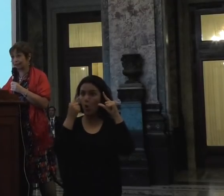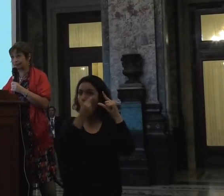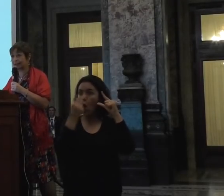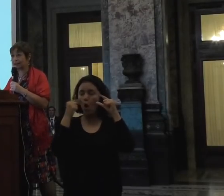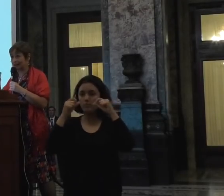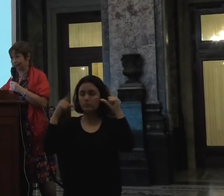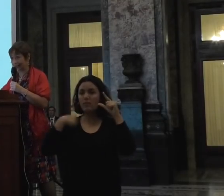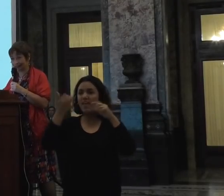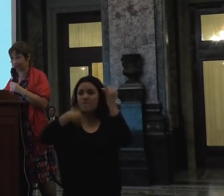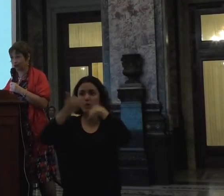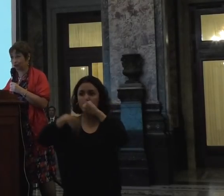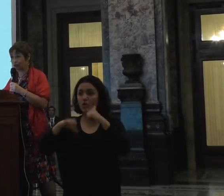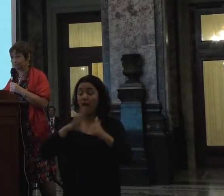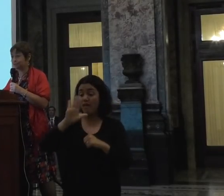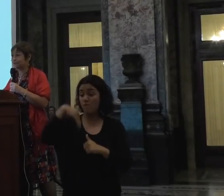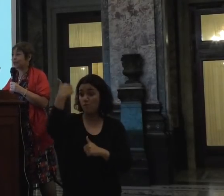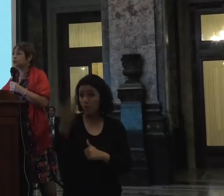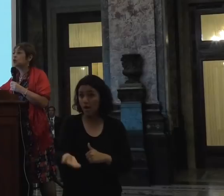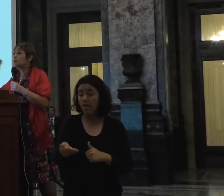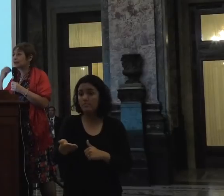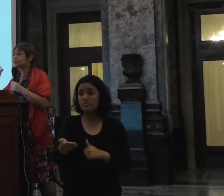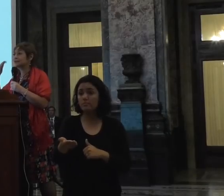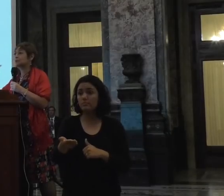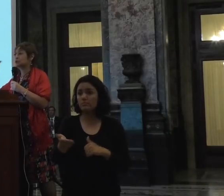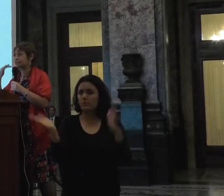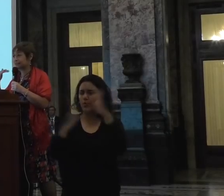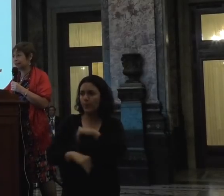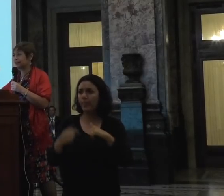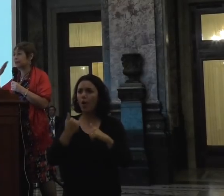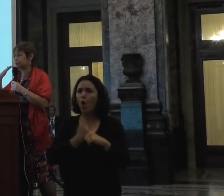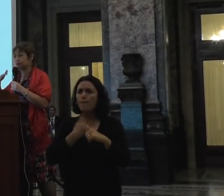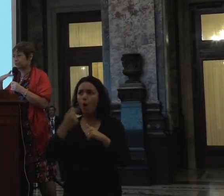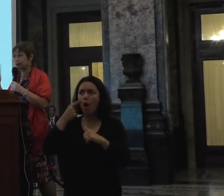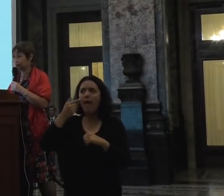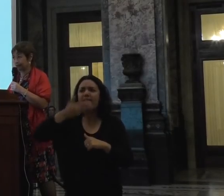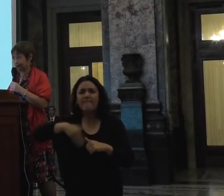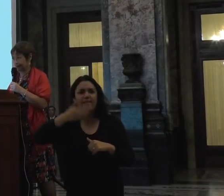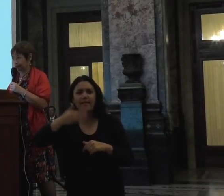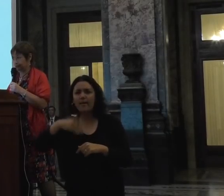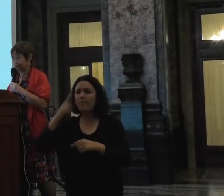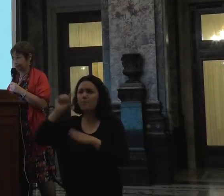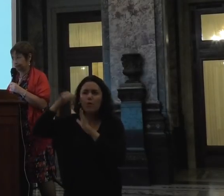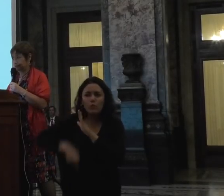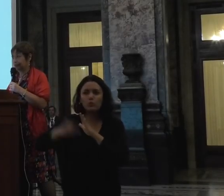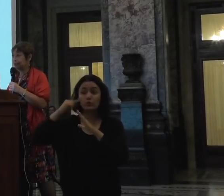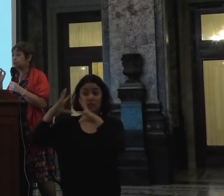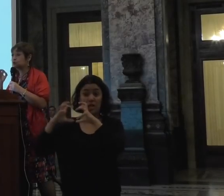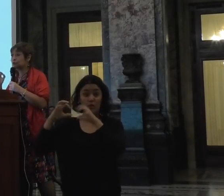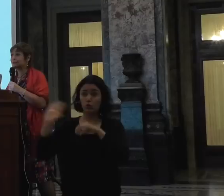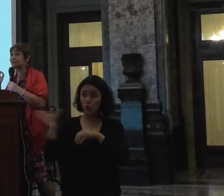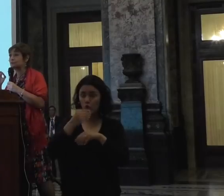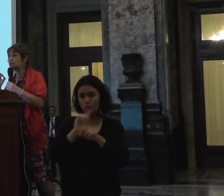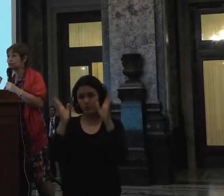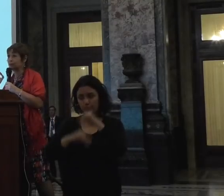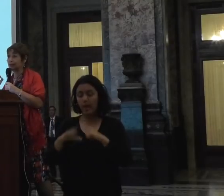información que está en el exterior no puede ser procesada a profundidad por el cerebro. Tenemos